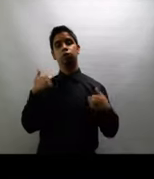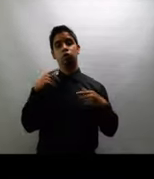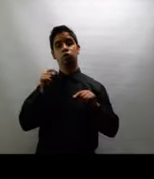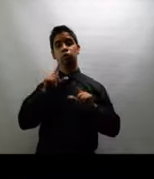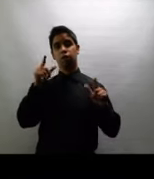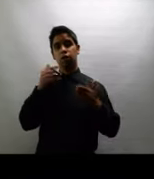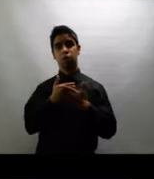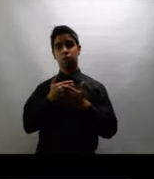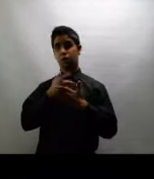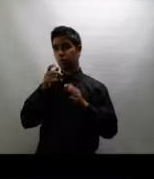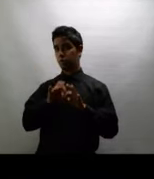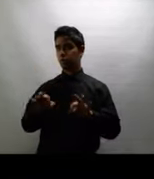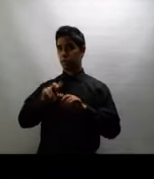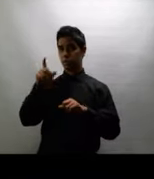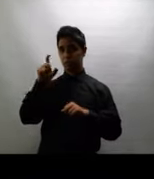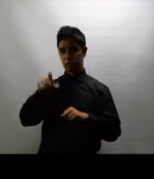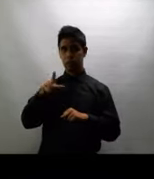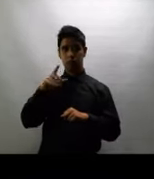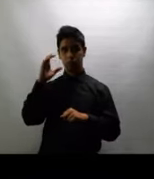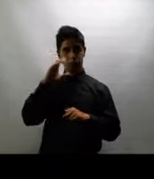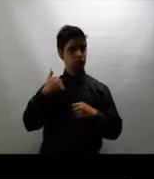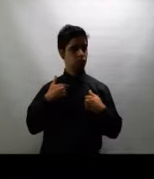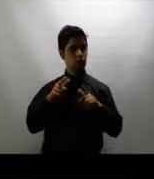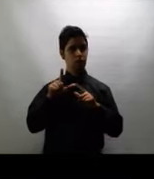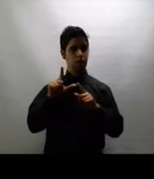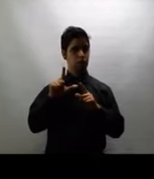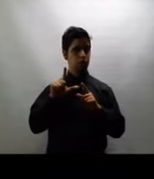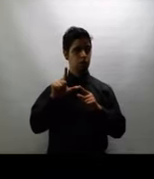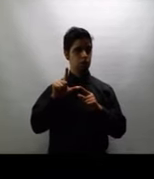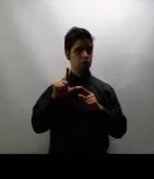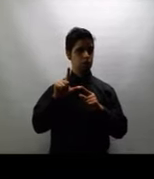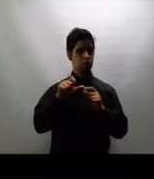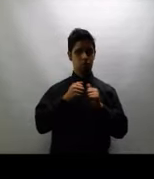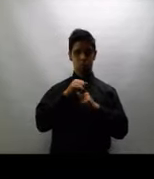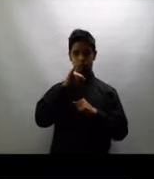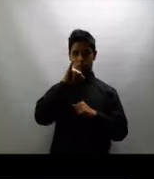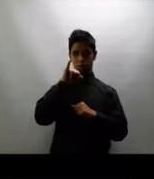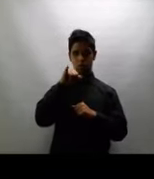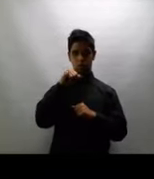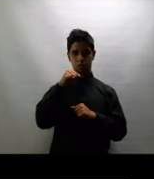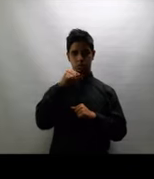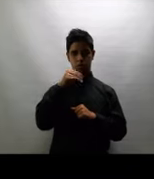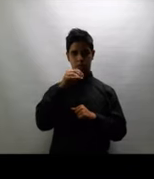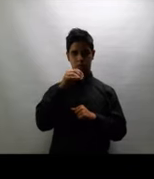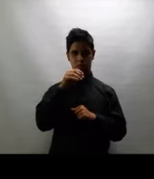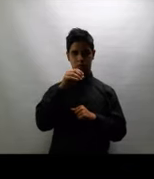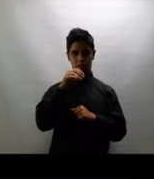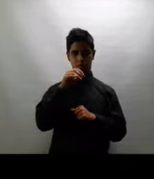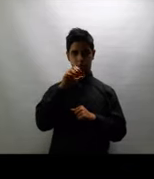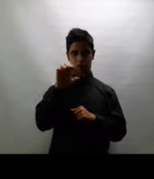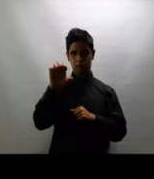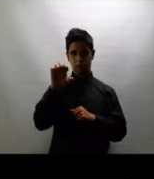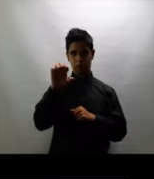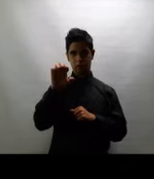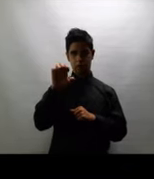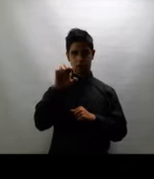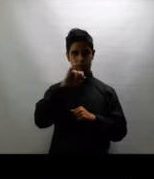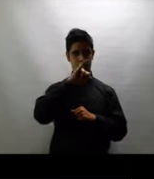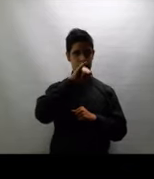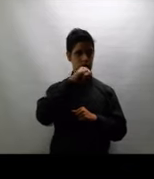que sintonizarnos y se lo voy a decir con una letrecita: es con una J y una E. La J es